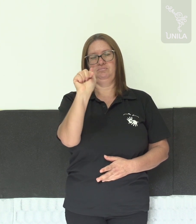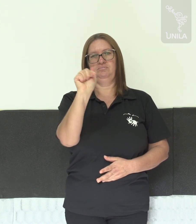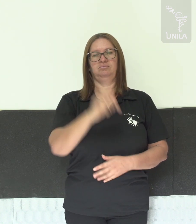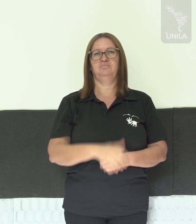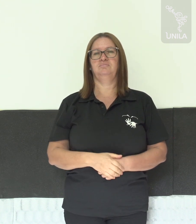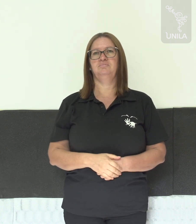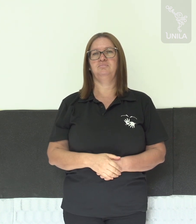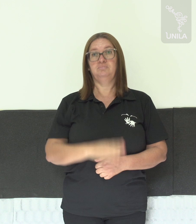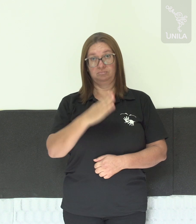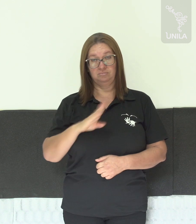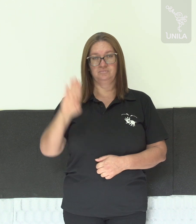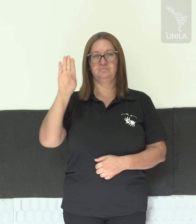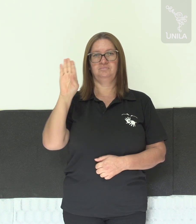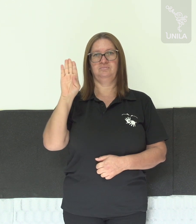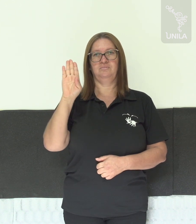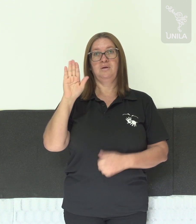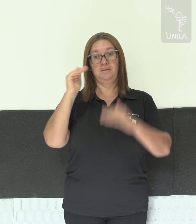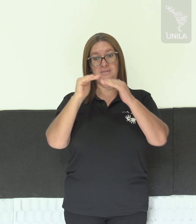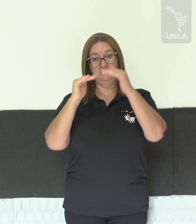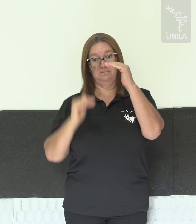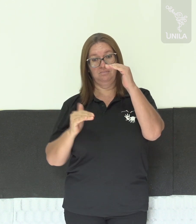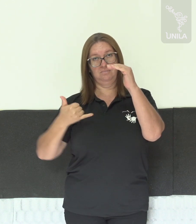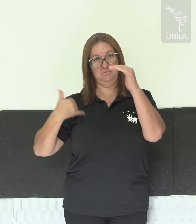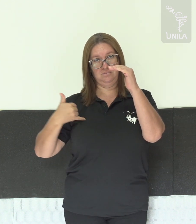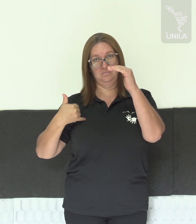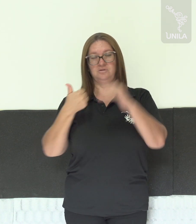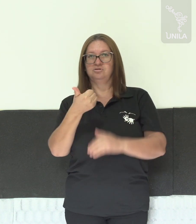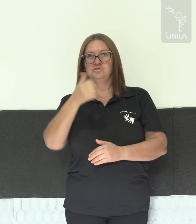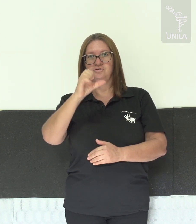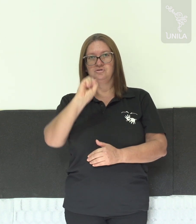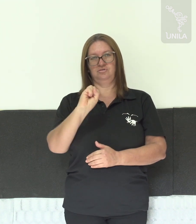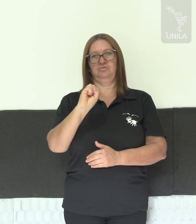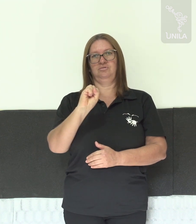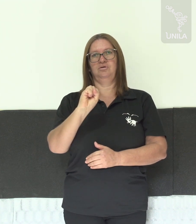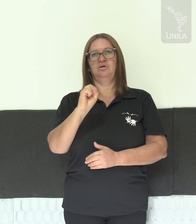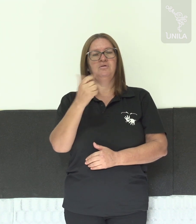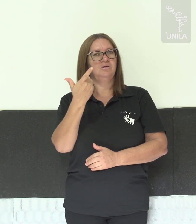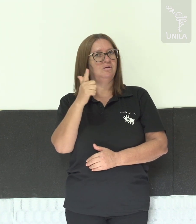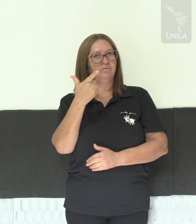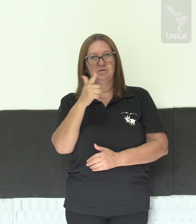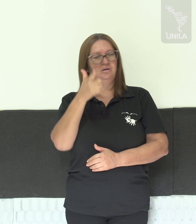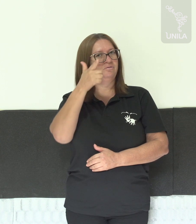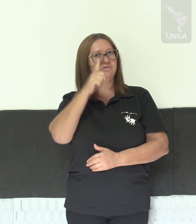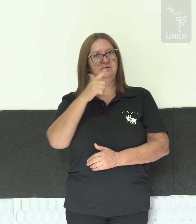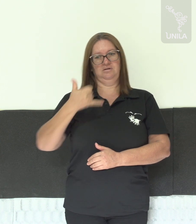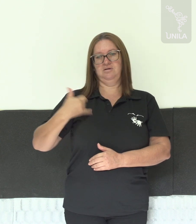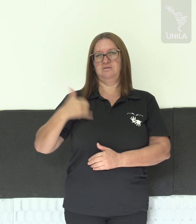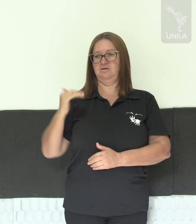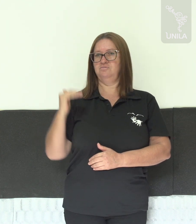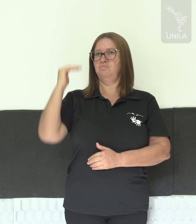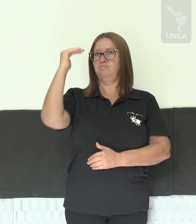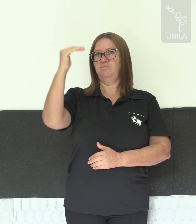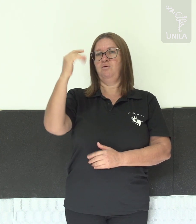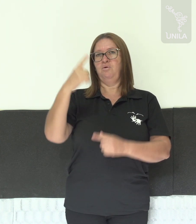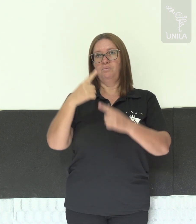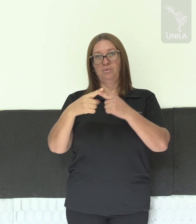7.3.4.1.1.7 O candidato menor de 18 anos ou que não tenha alcançado a maioridade pelos